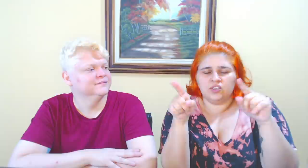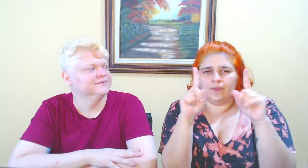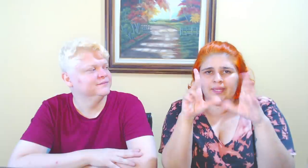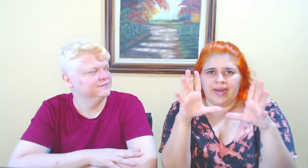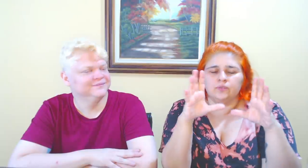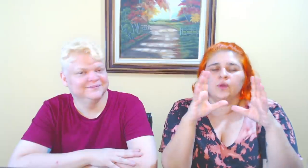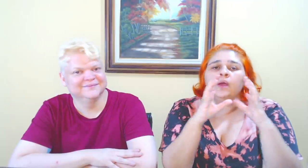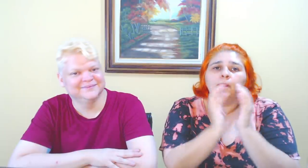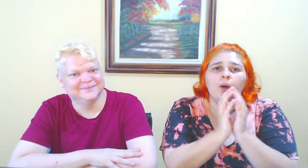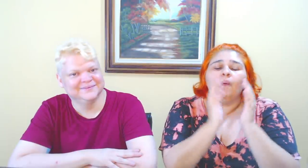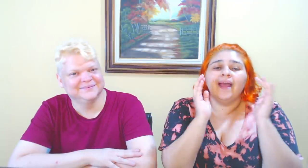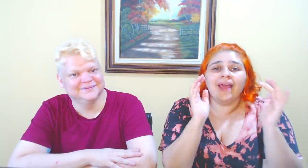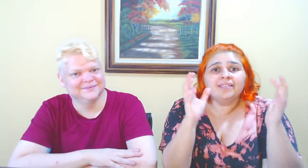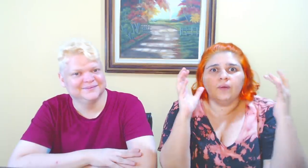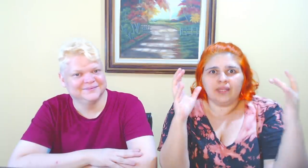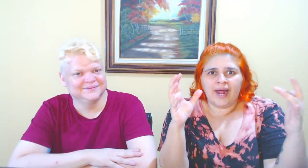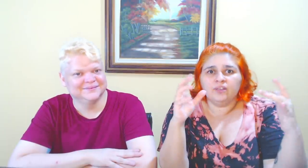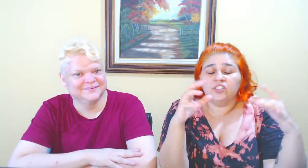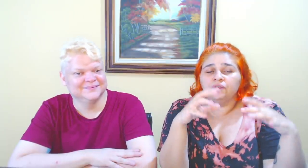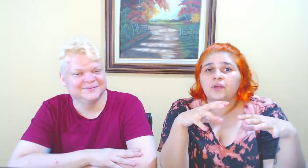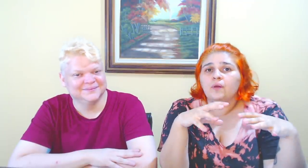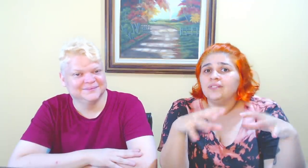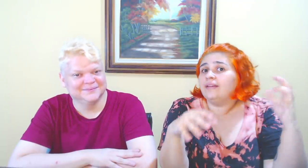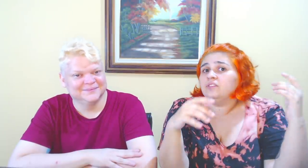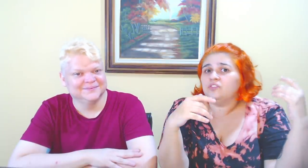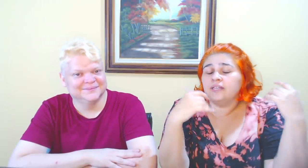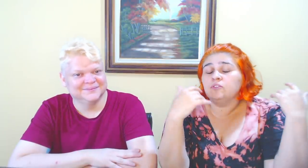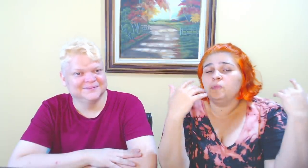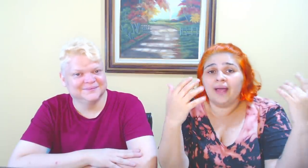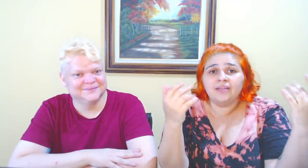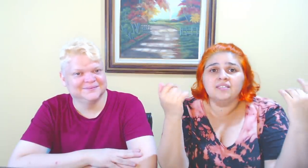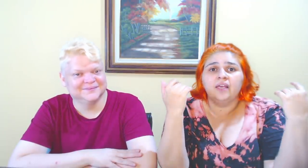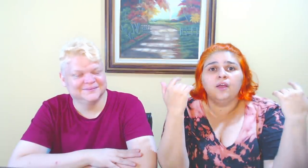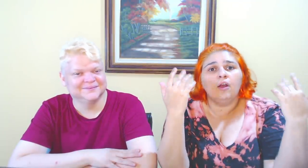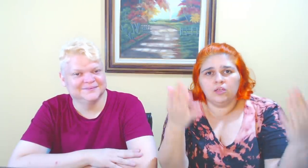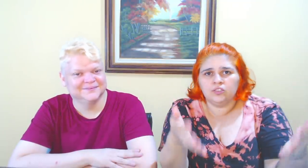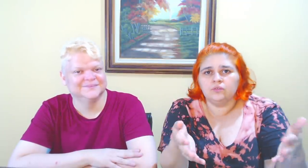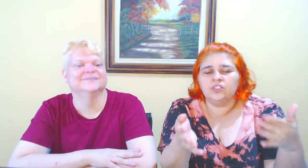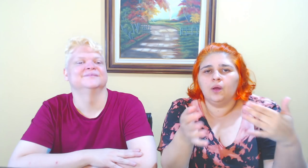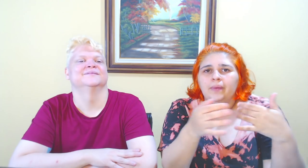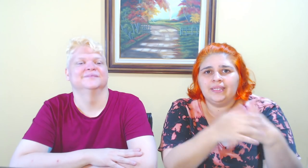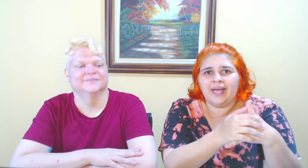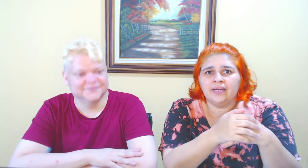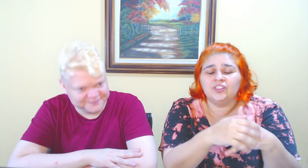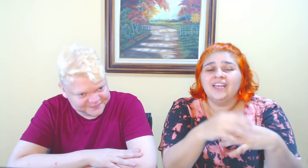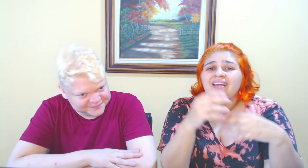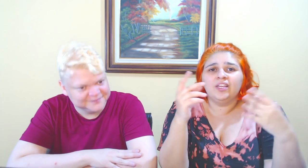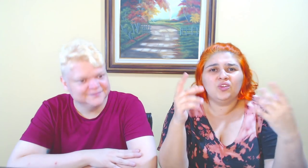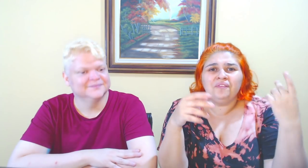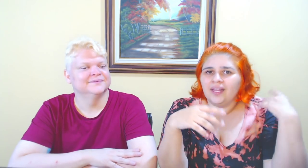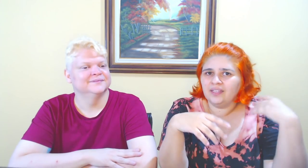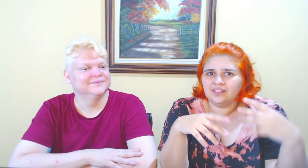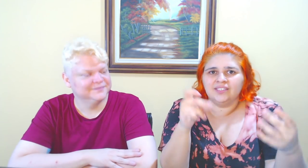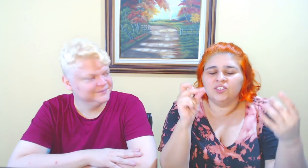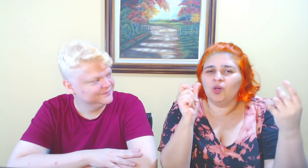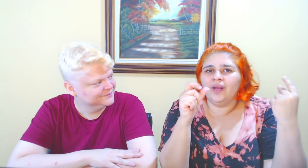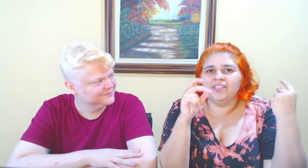quadrado Bom Esse quadrado Ele já foi encontrado Em diversos parques Arqueológicos Da humanidade E estou falando Gente De rolê De